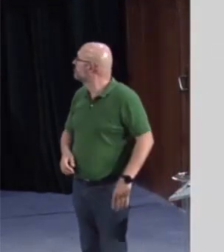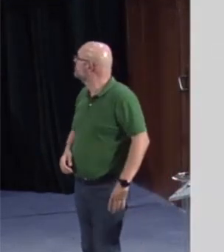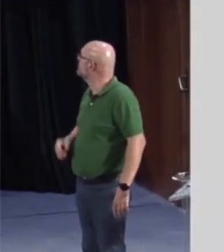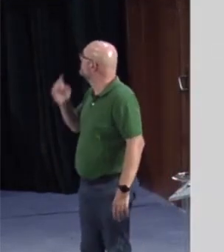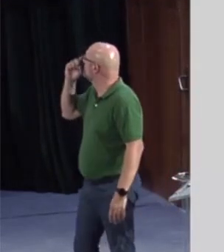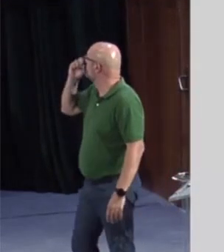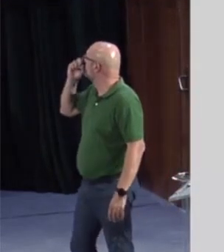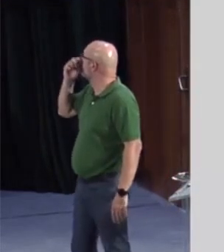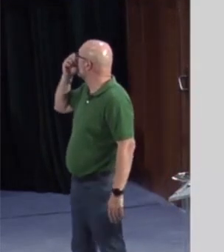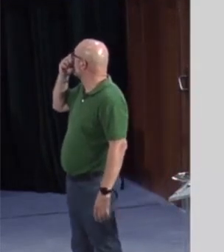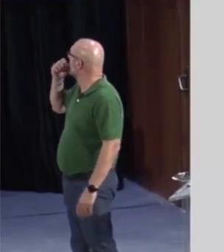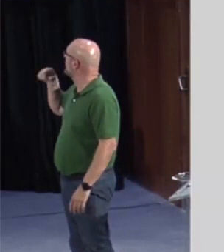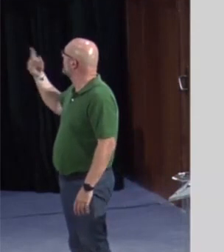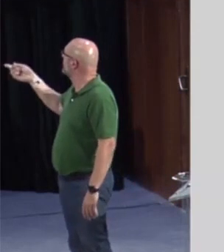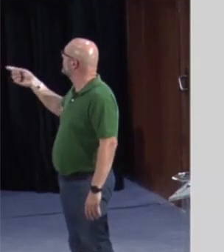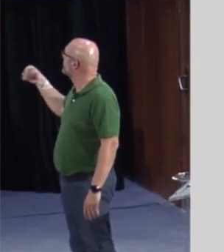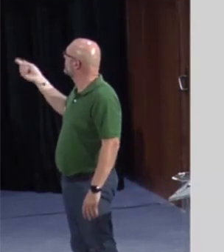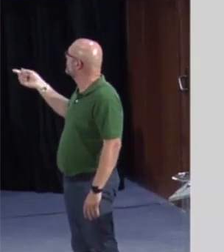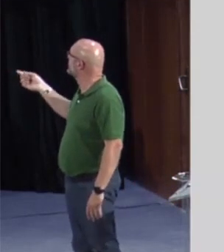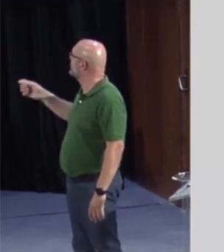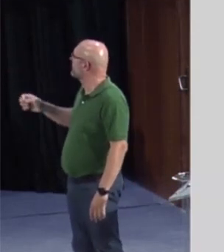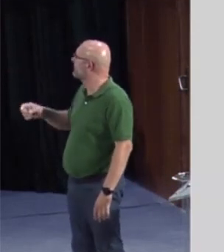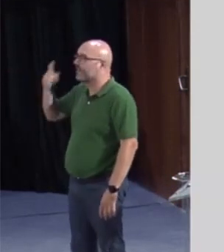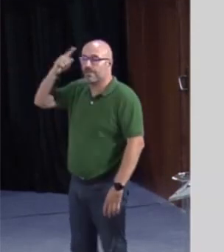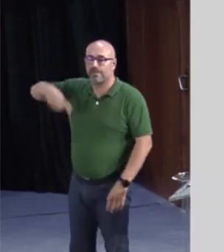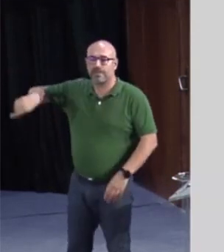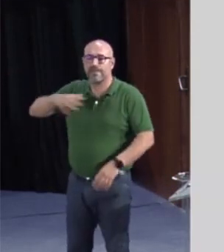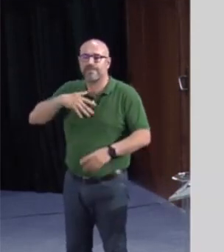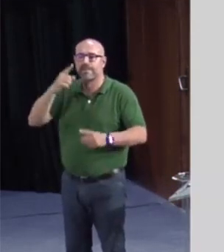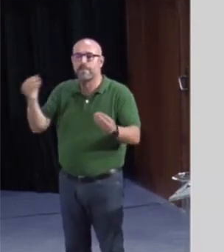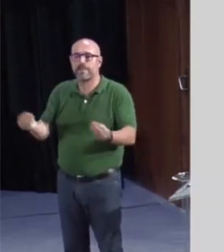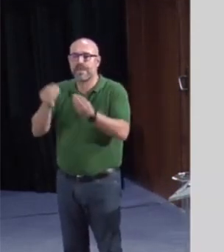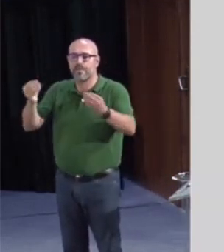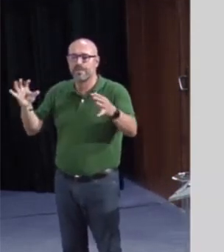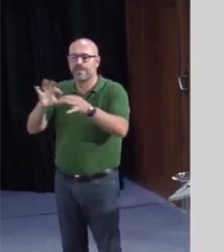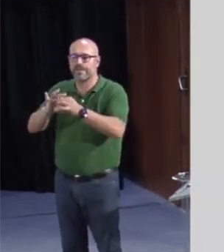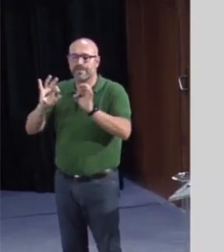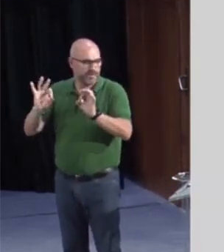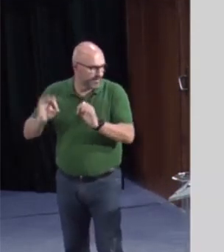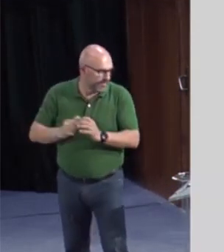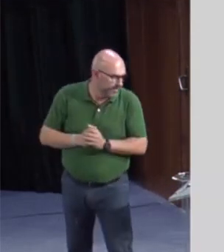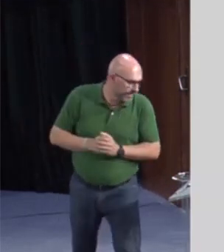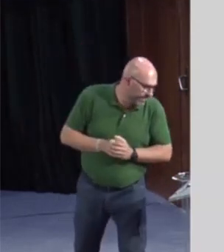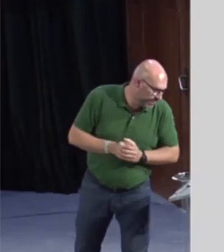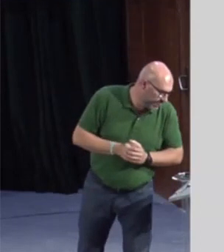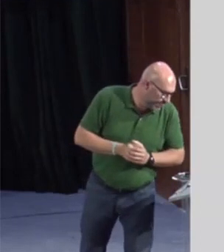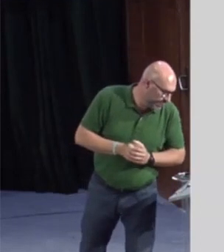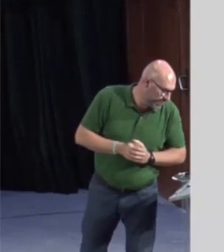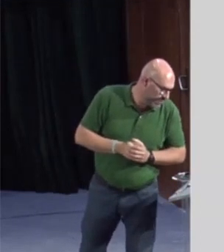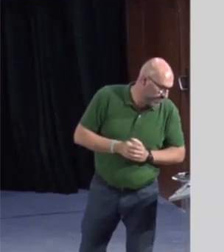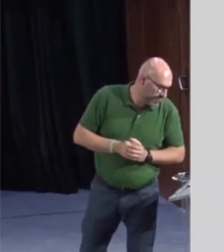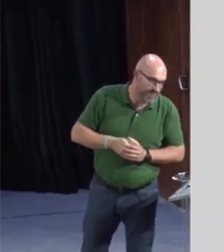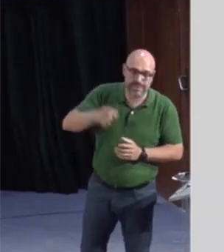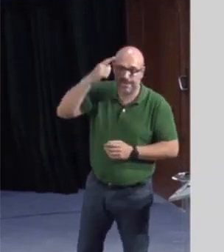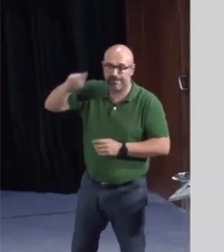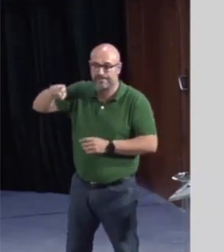las que nosotros trabajamos. Le paso el micrófono a mi compañera. Buenas tardes. Bueno, pues